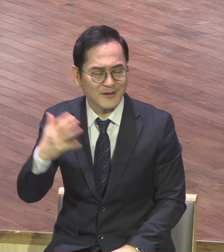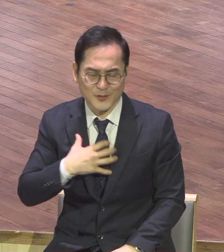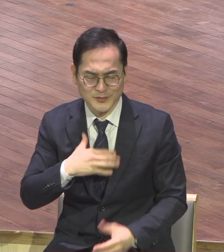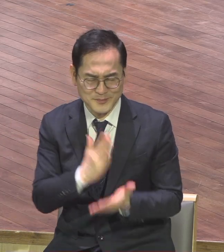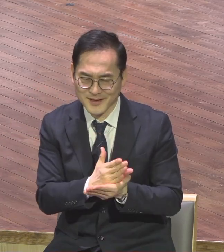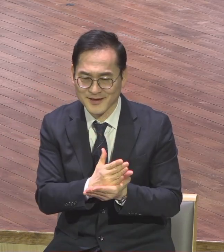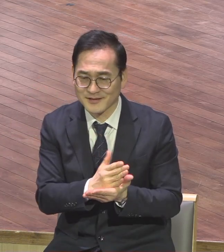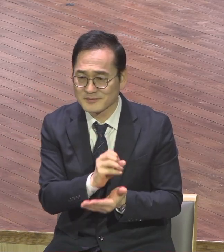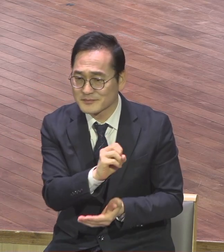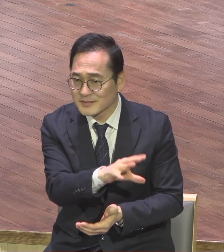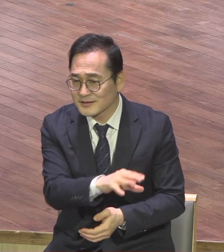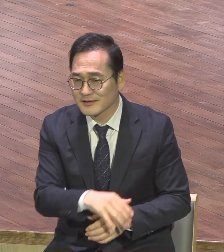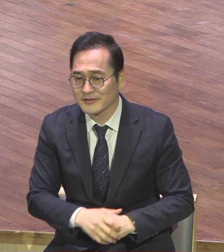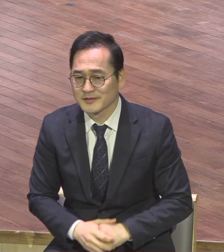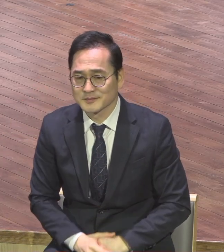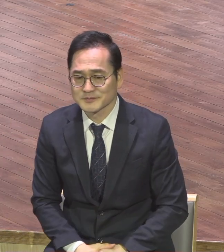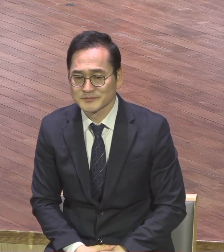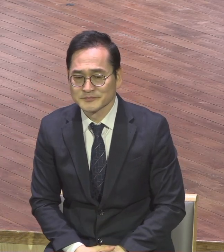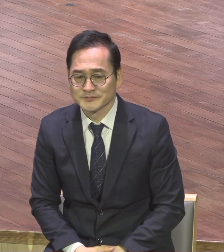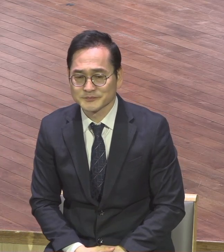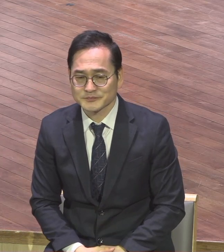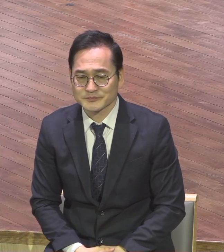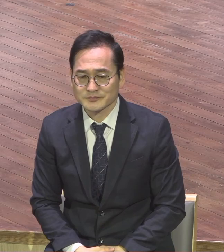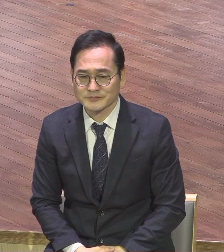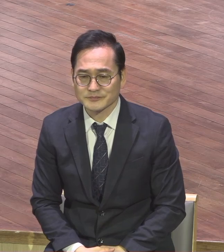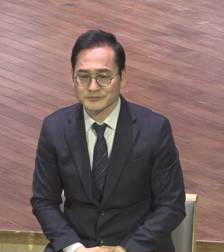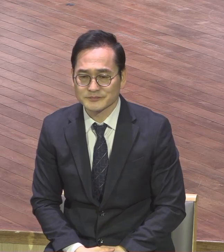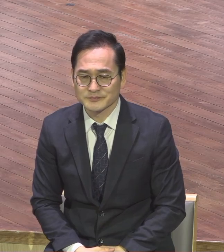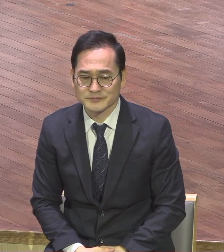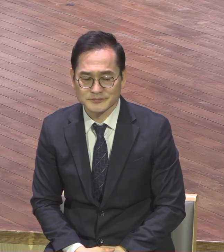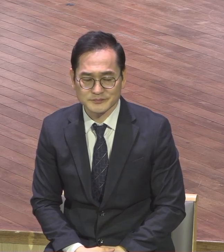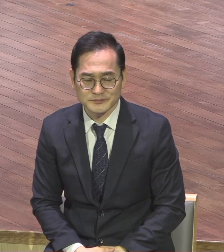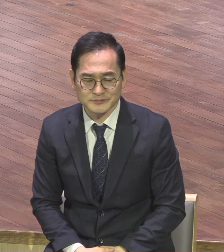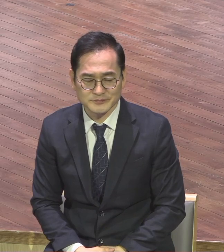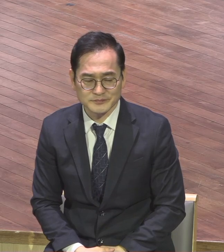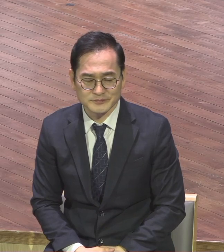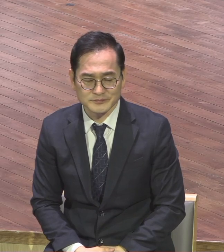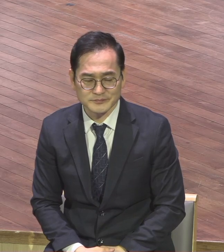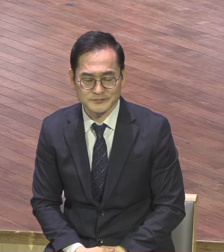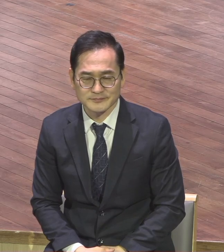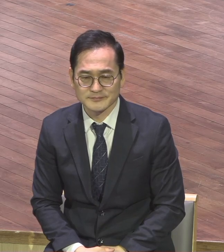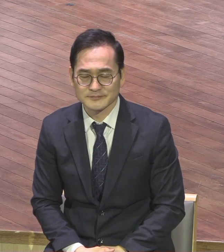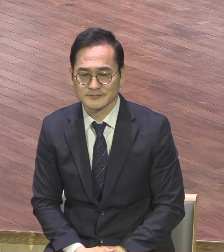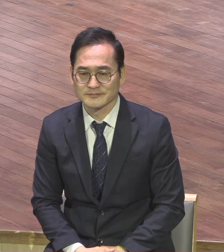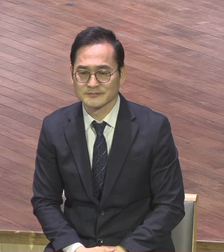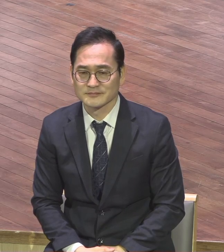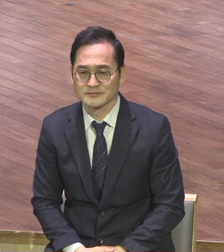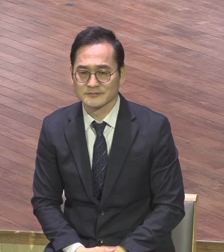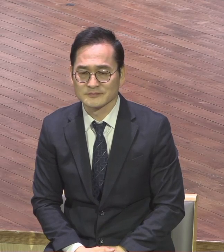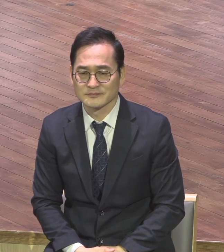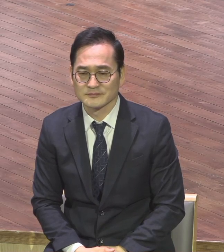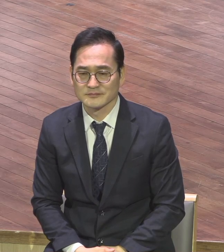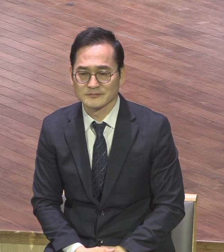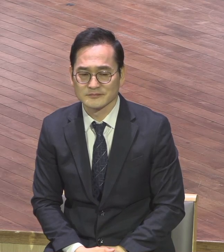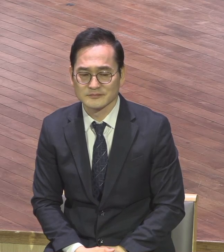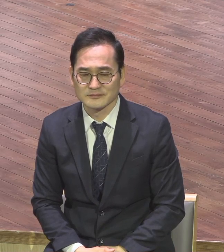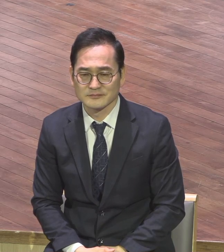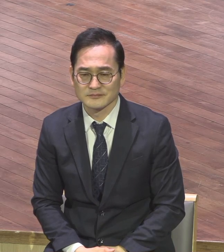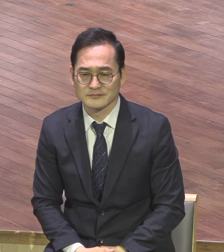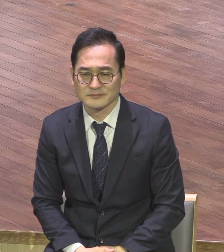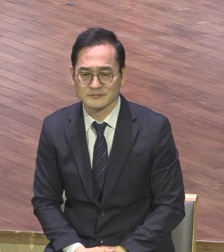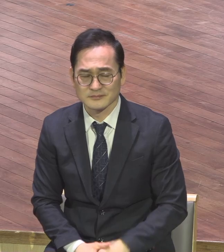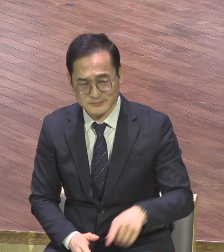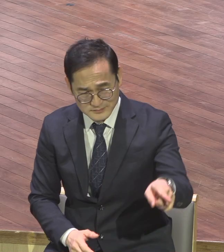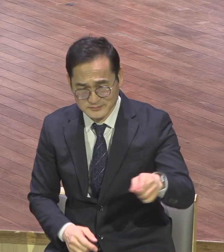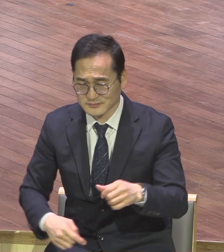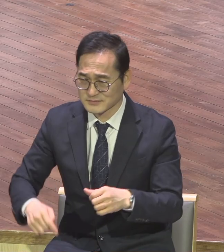것이다 라고 그렇게 표현하고 있습니다. 그러면서 그들이 힘을 줍니다. 또 한편으로는 상황과 환경을